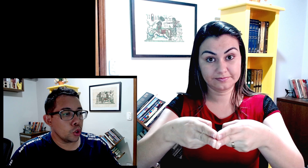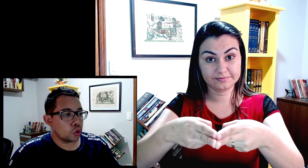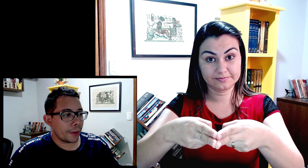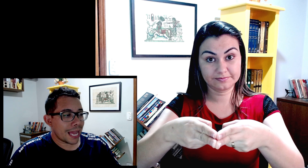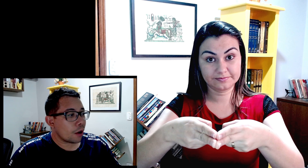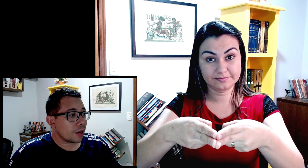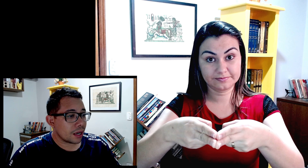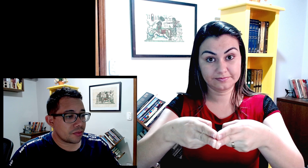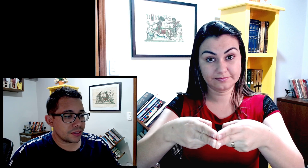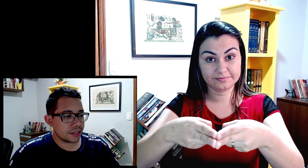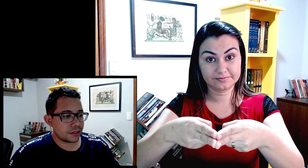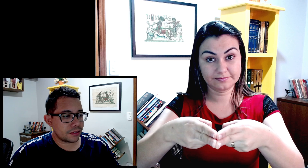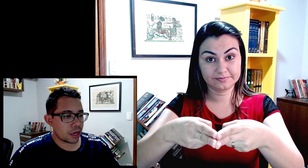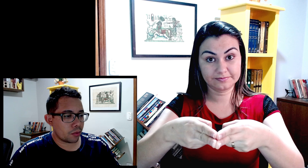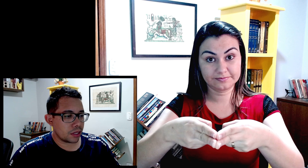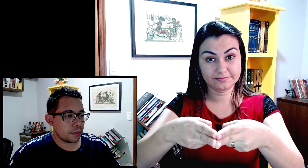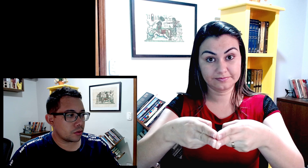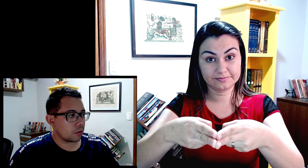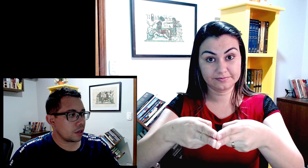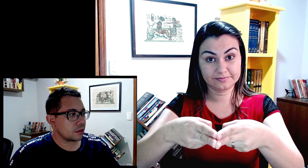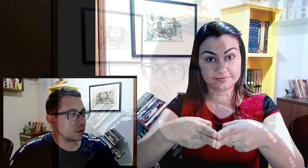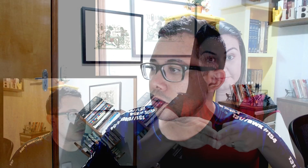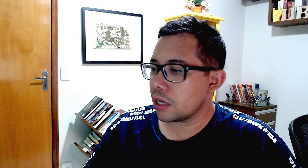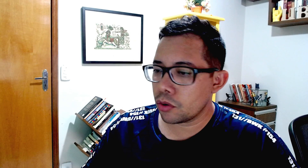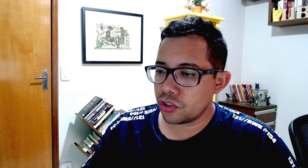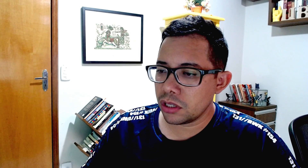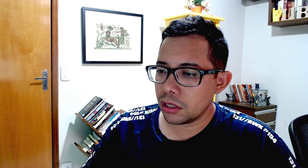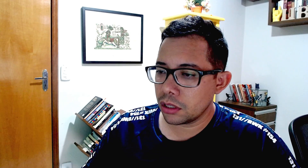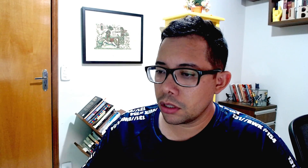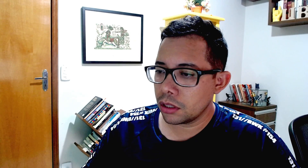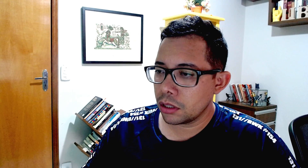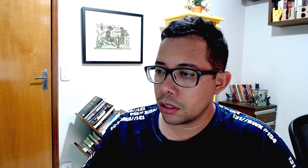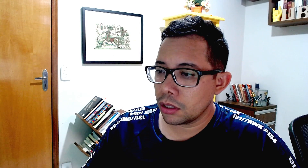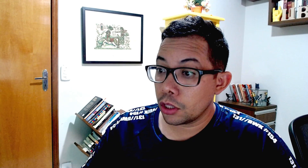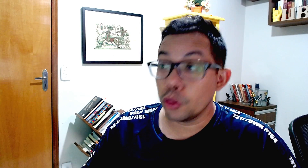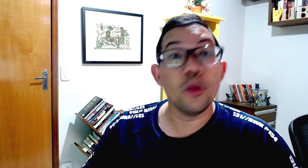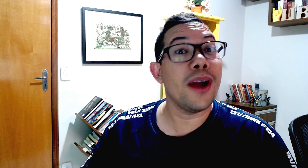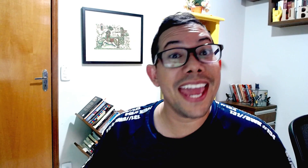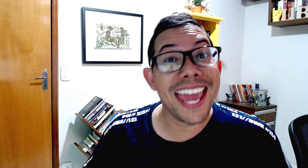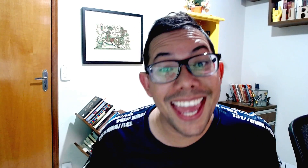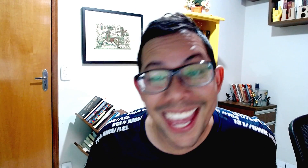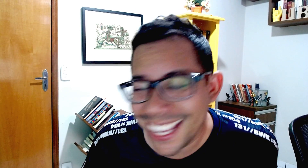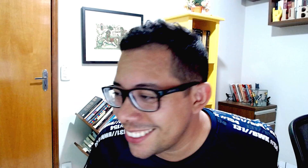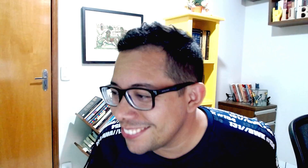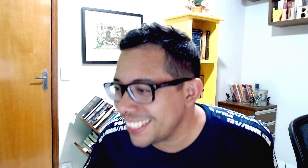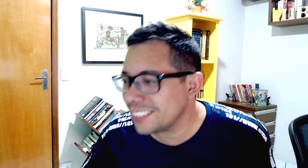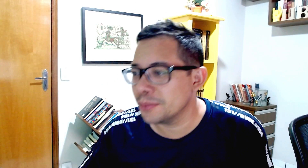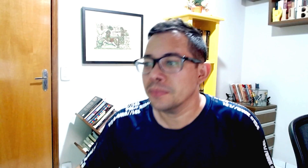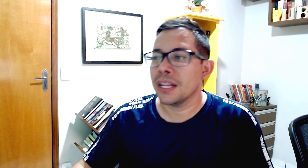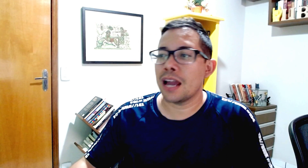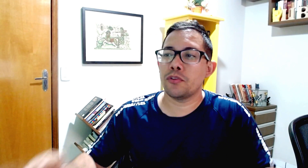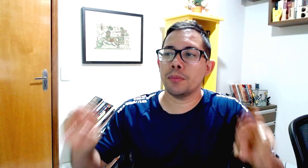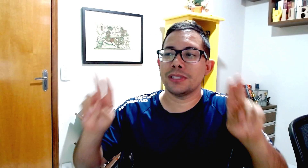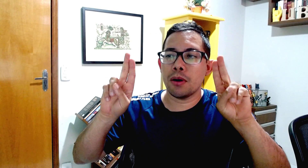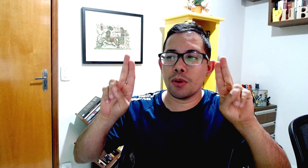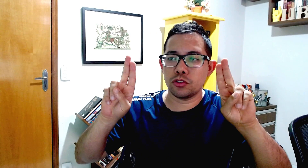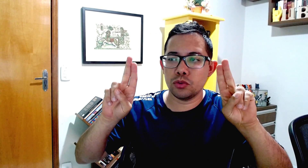Muito bem. Agora ela faz esse sinal aqui, pessoal. Esse é o sinal de Noé. Isso mesmo. A forma da mão, as duas